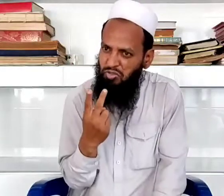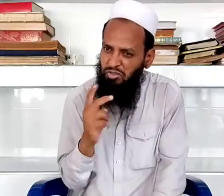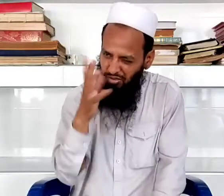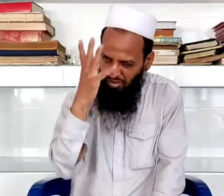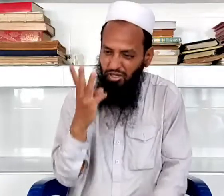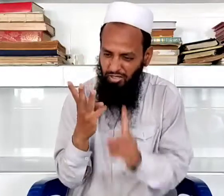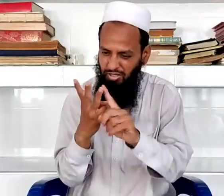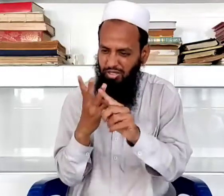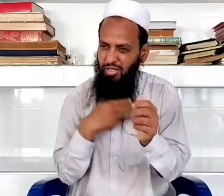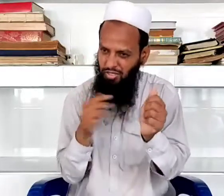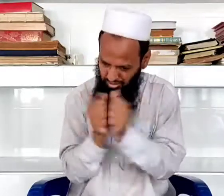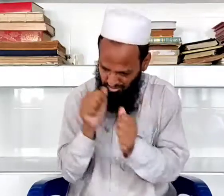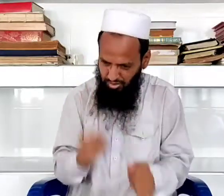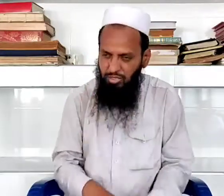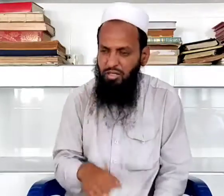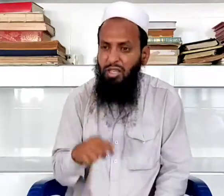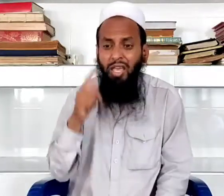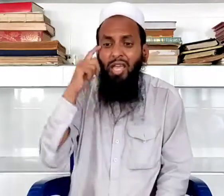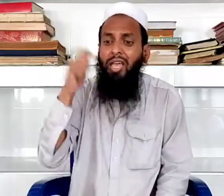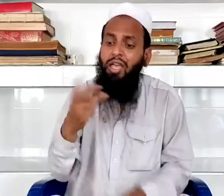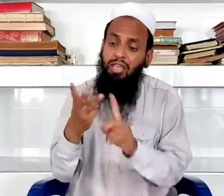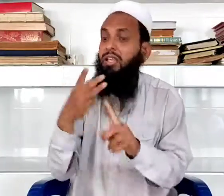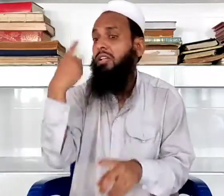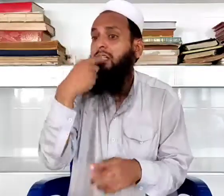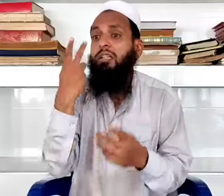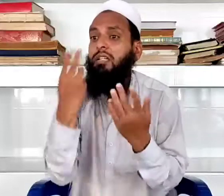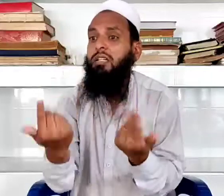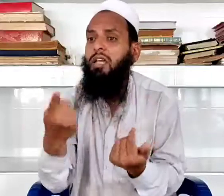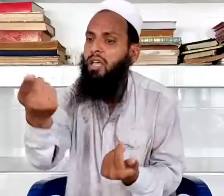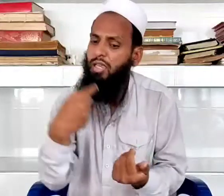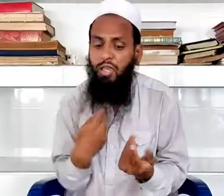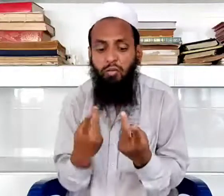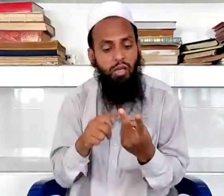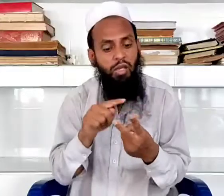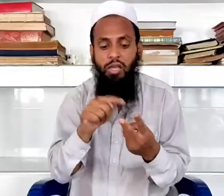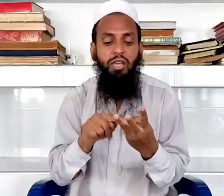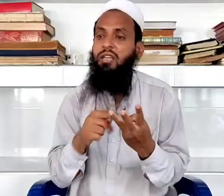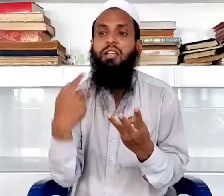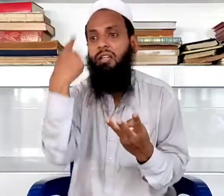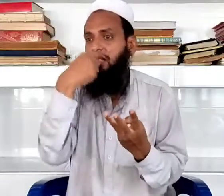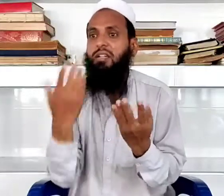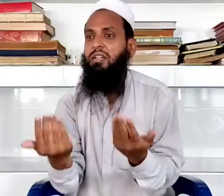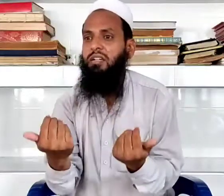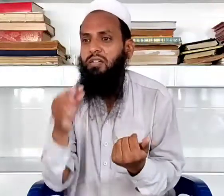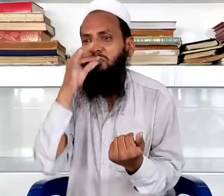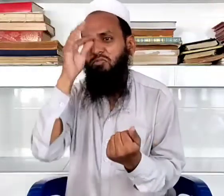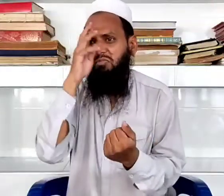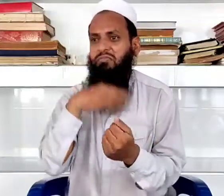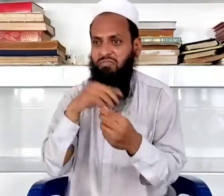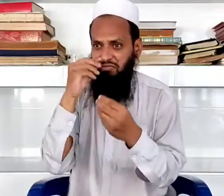ਕੀਤਾ, ਉਹ ਅਨਸਾਰੀਆਂ ਨੇ ਉਹਨਾਂ ਦੇ ਇਸ ਐਲਾਨ ਨੂੰ ਚੈਲੰਜ ਨੂੰ ਕਬੂਲ ਕੀਤਾ, ਲੇਕਿਨ ਉਹਨਾਂ ਕਿਹਾ ਅਸੀਂ ਇਹਨਾਂ ਅਨਸਾਰੀਆਂ ਨਾਲ ਮੁਕਾਬਲਾ